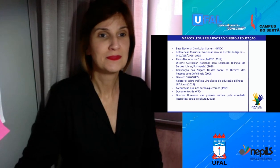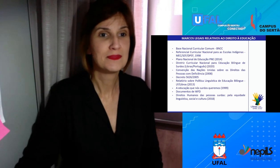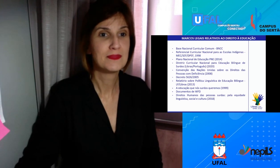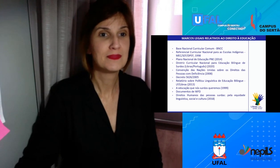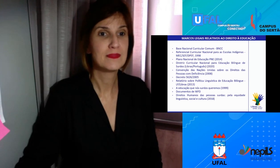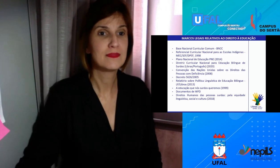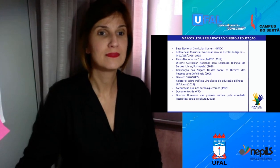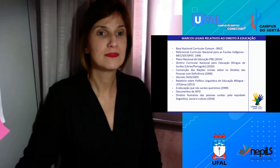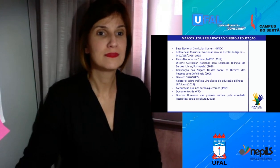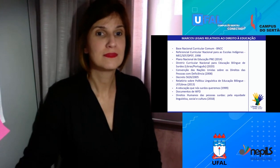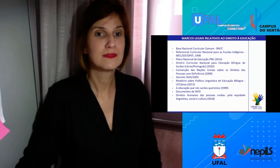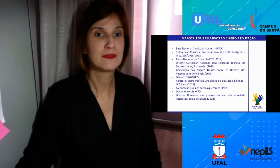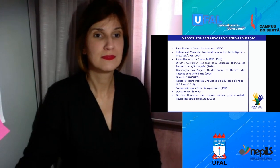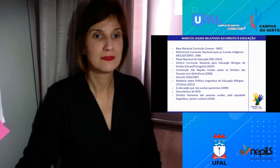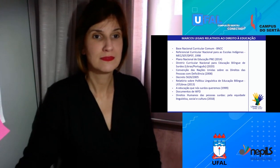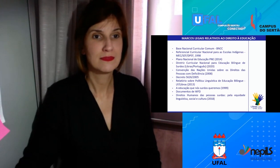O próximo, por favor.